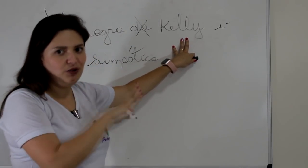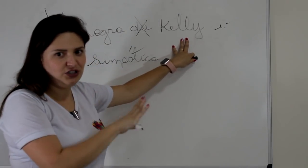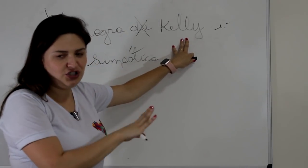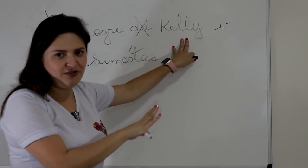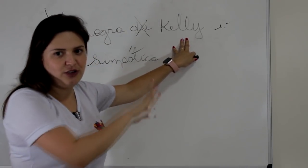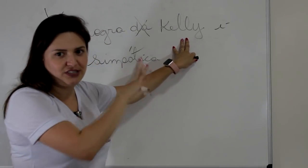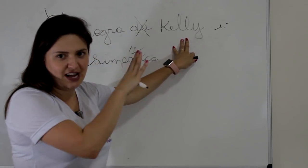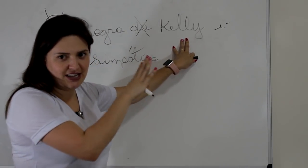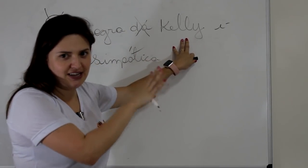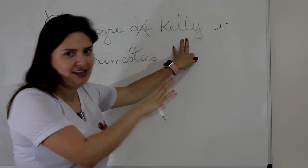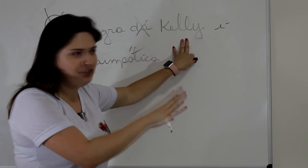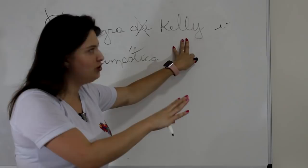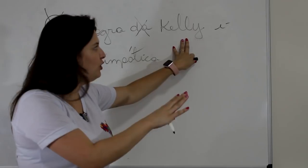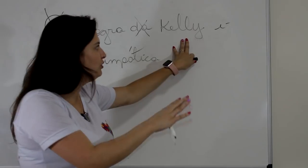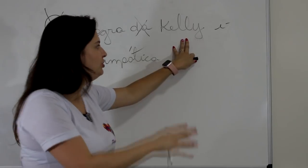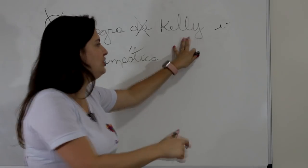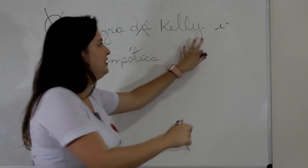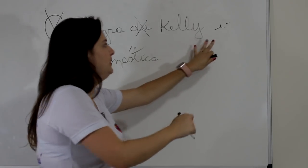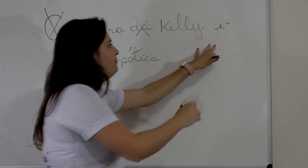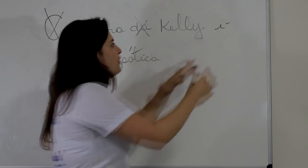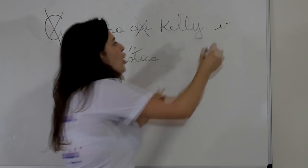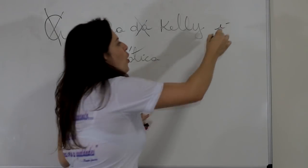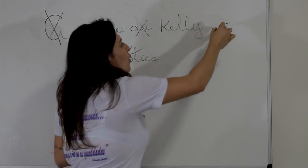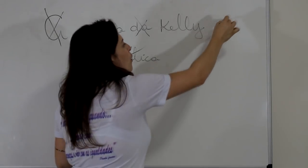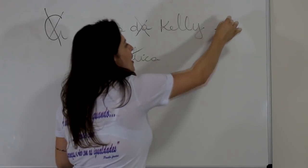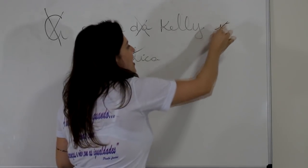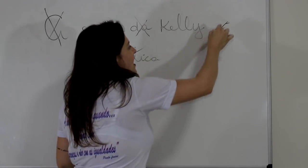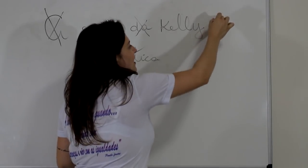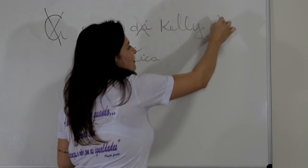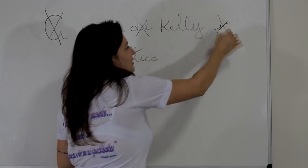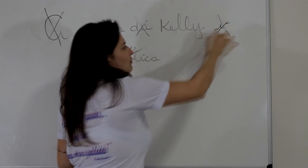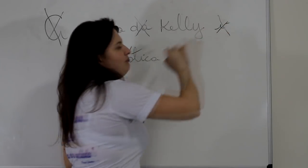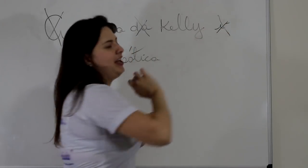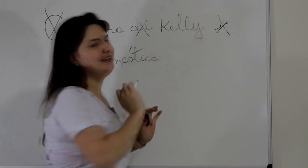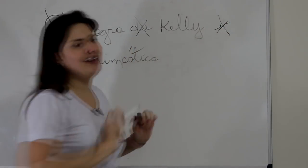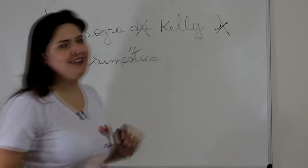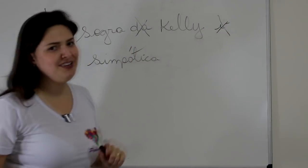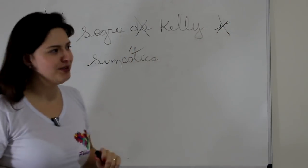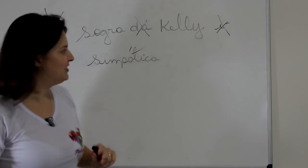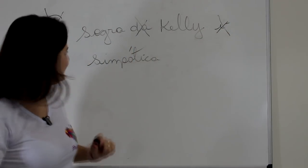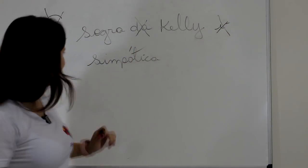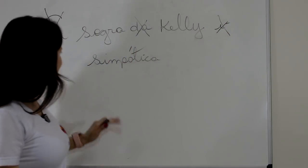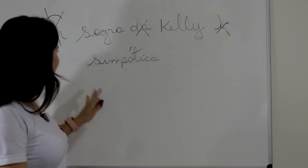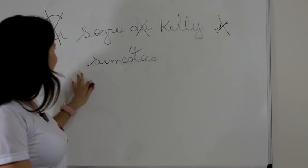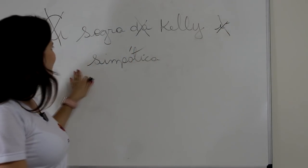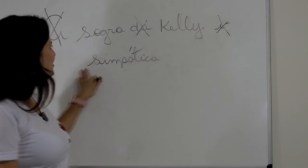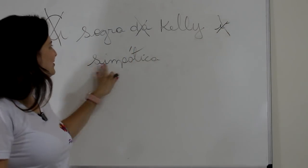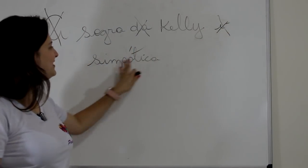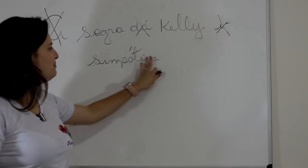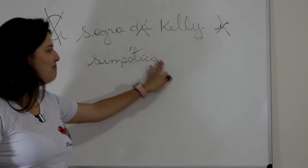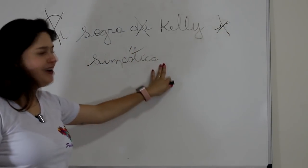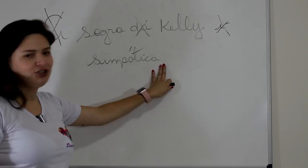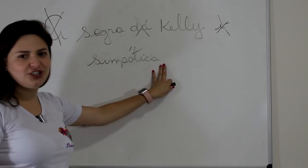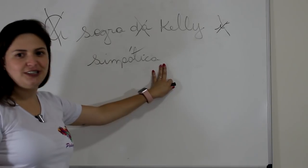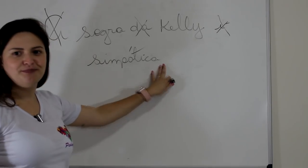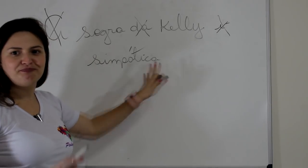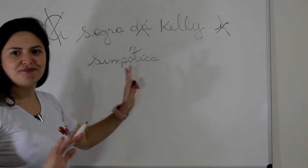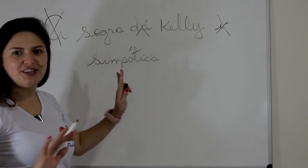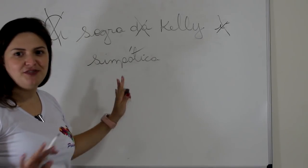que a gente vai usar aqui a datilologia. O E não tem na Libras também. E o simpática, que você